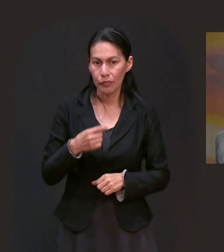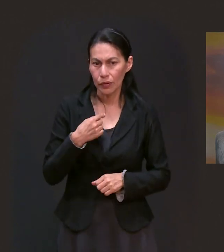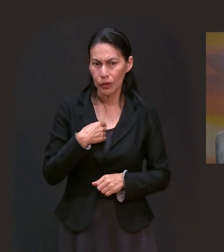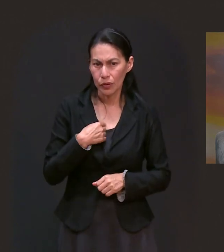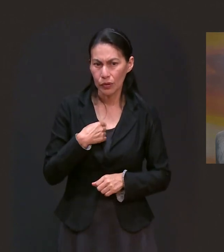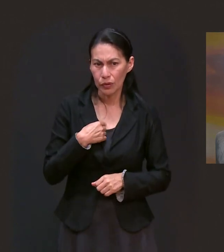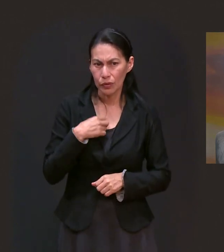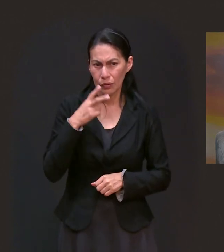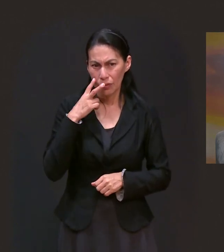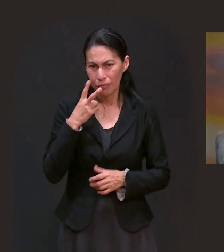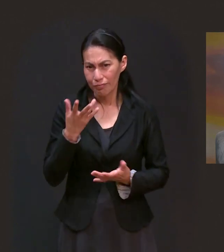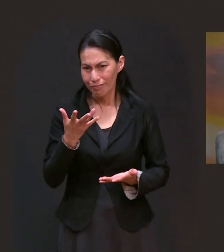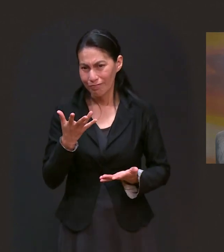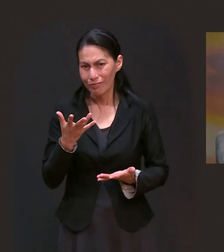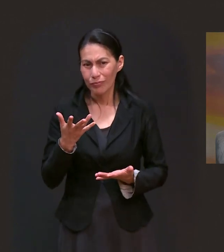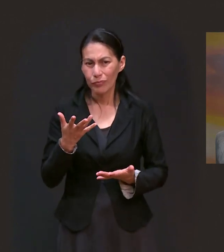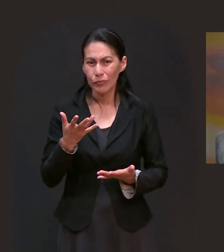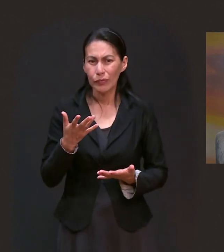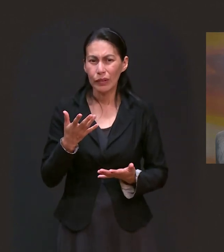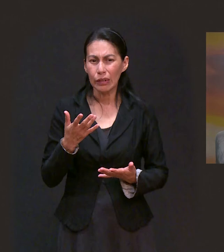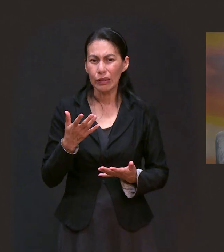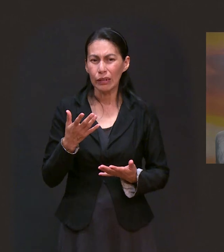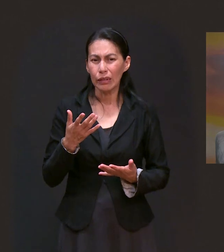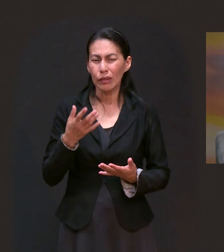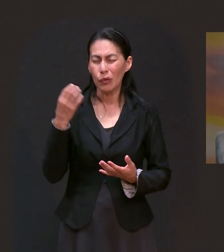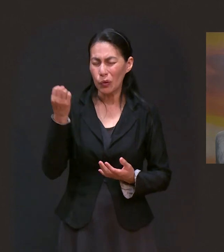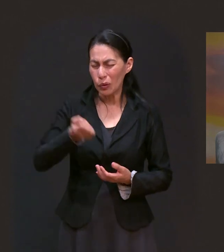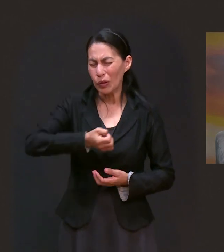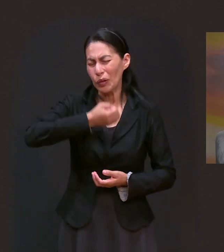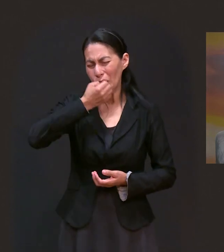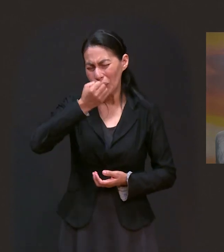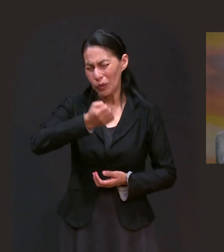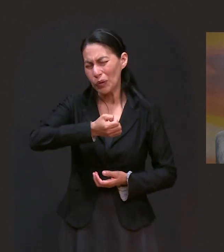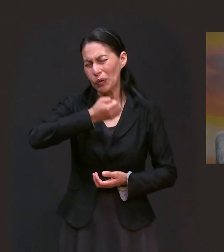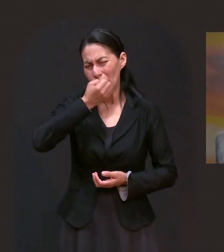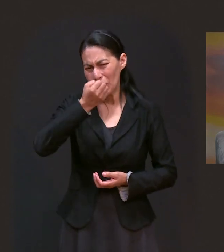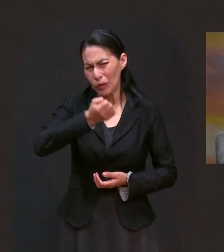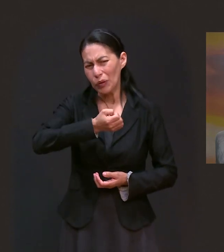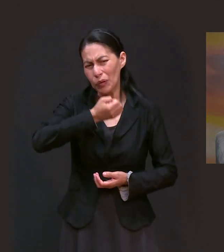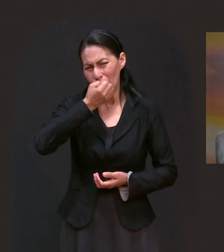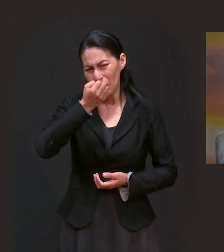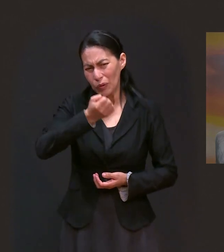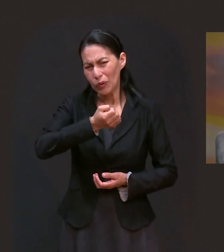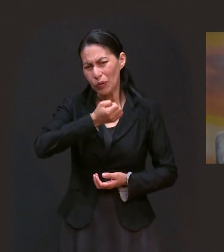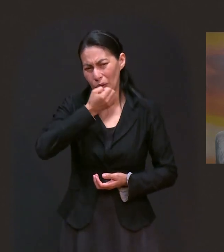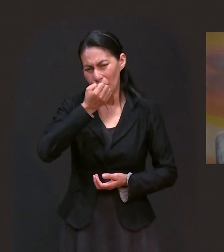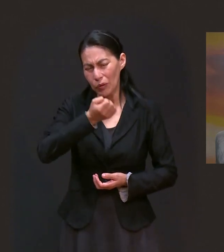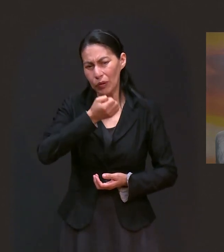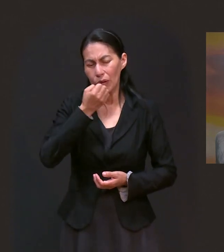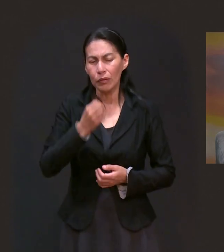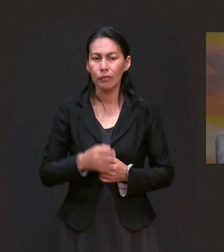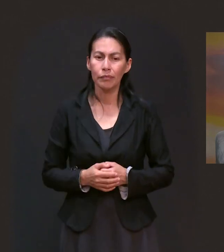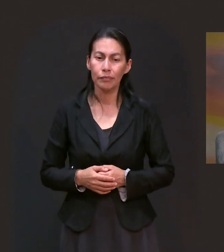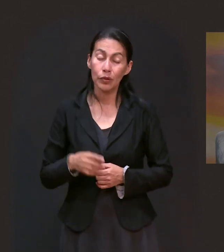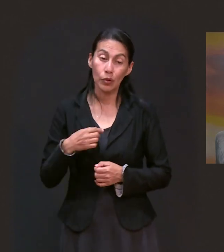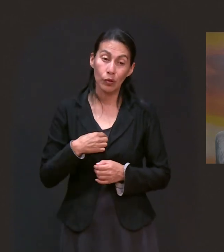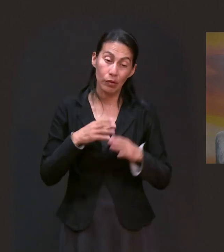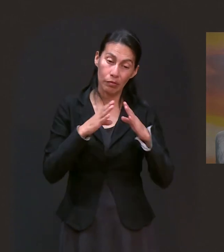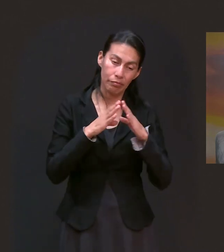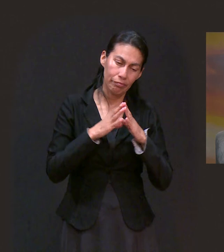que veía a un cirujano pasaba horas y horas fuera de la casa cobrando ese